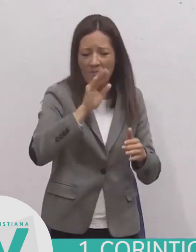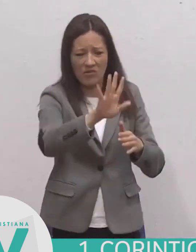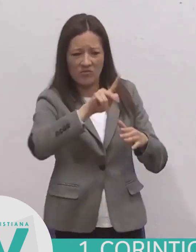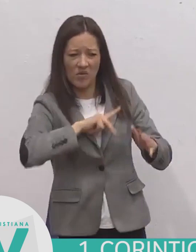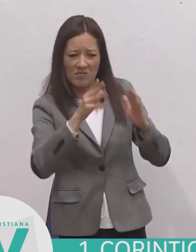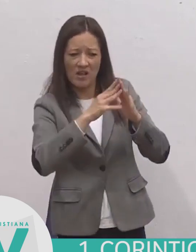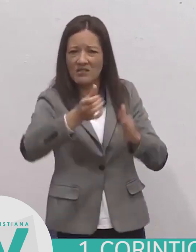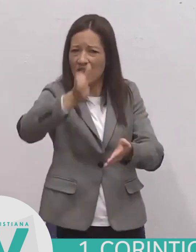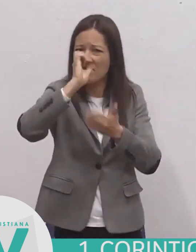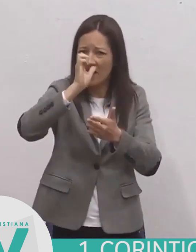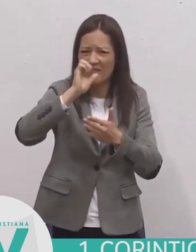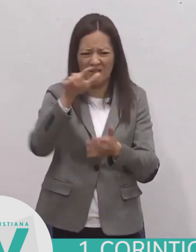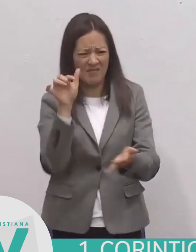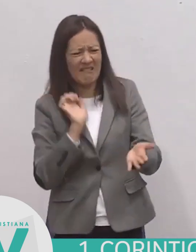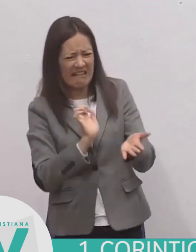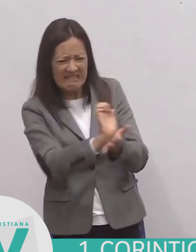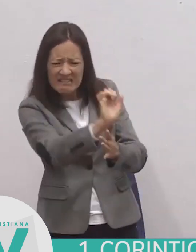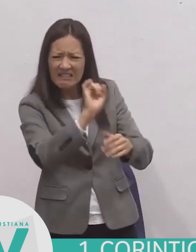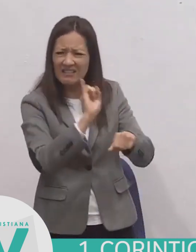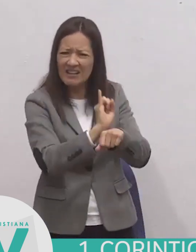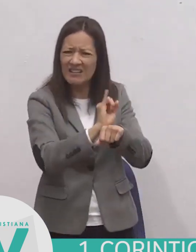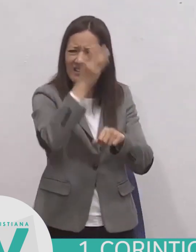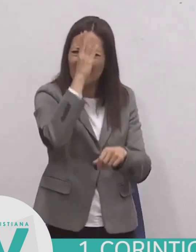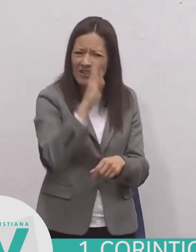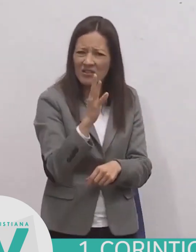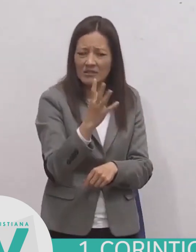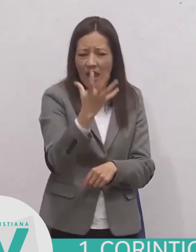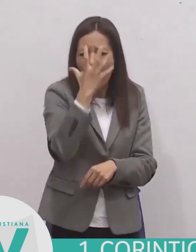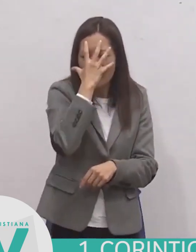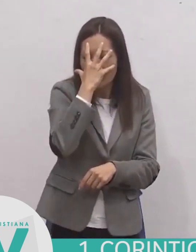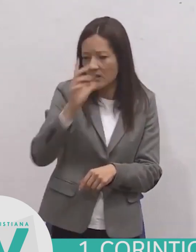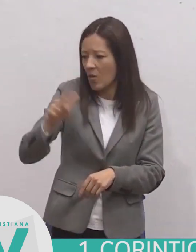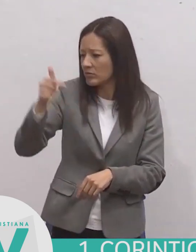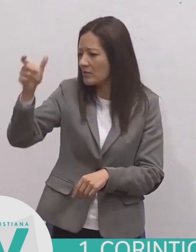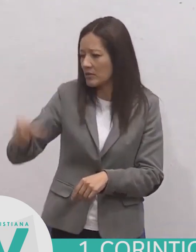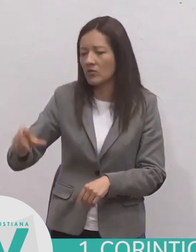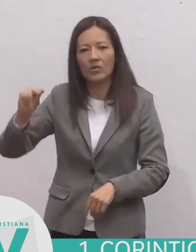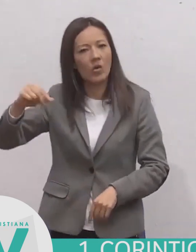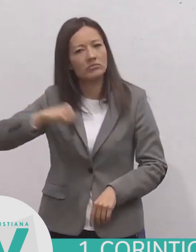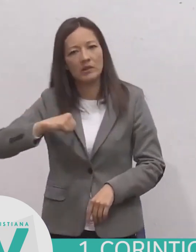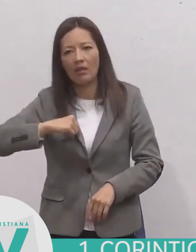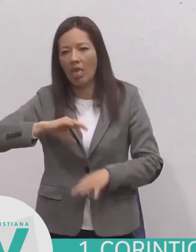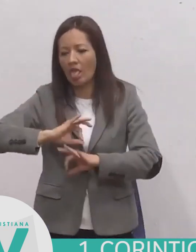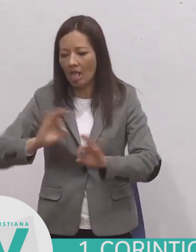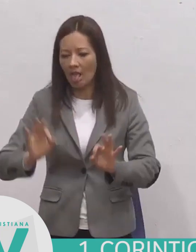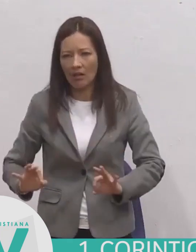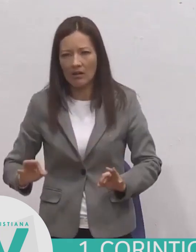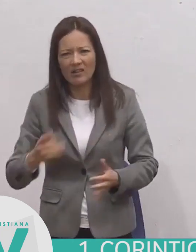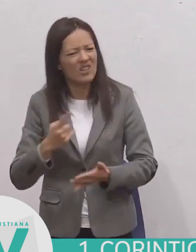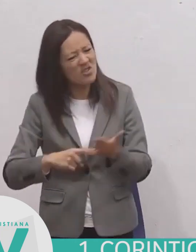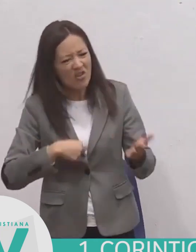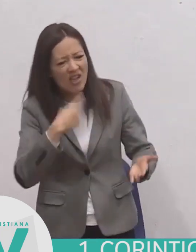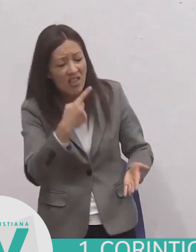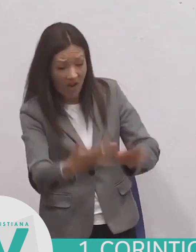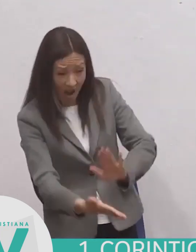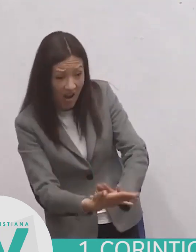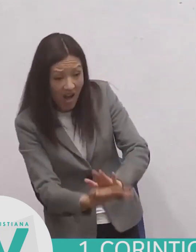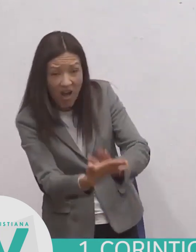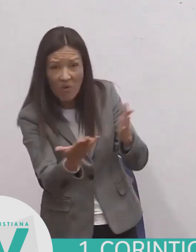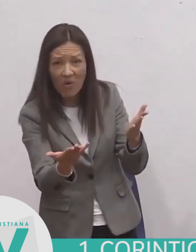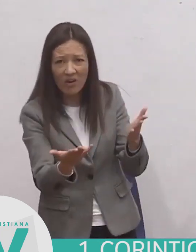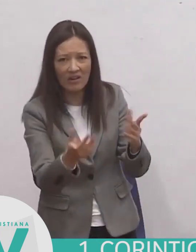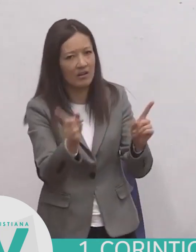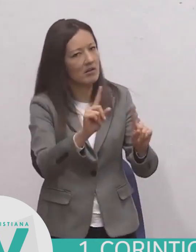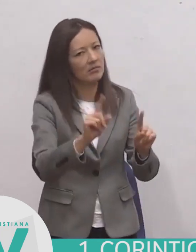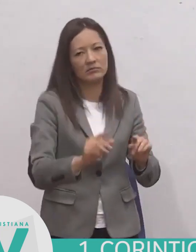la iglesia de Dios y avergüenzan a los que no tienen nada? ¿Qué les voy a decir? ¿Los voy a alabar? En